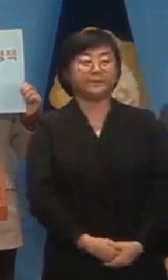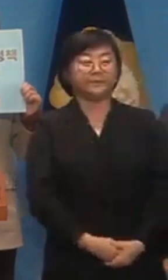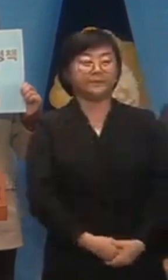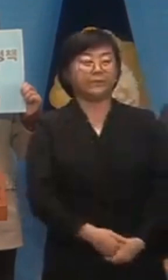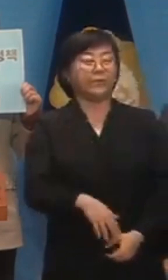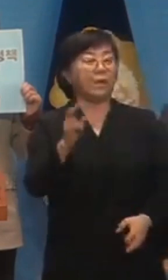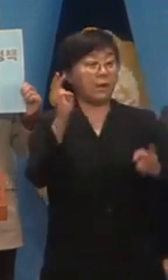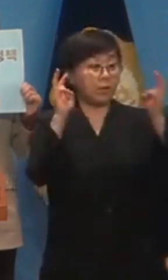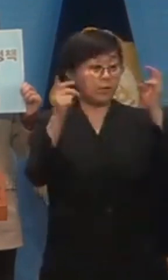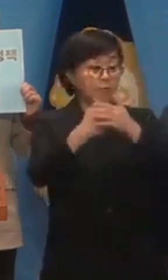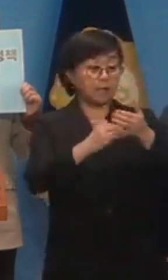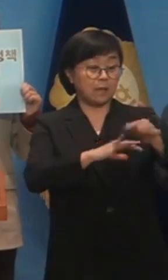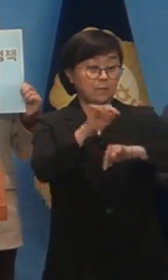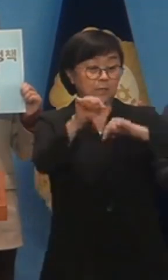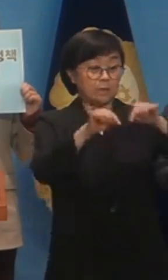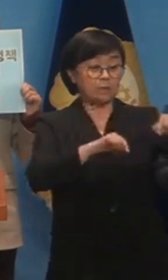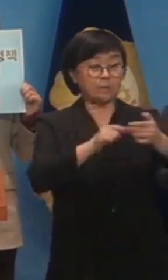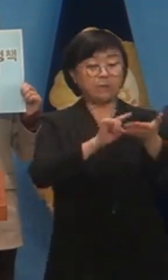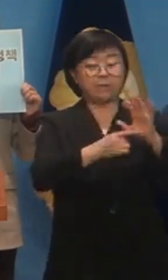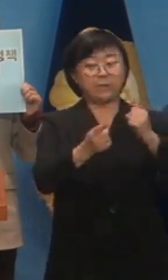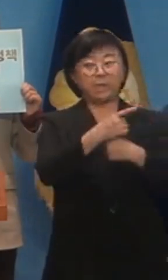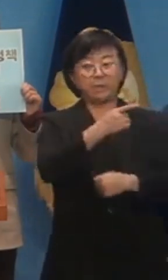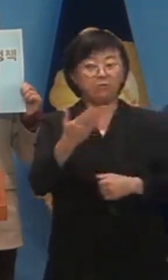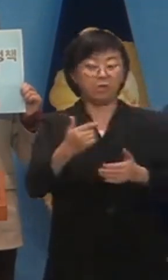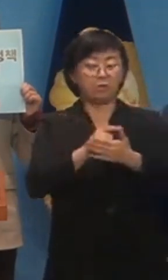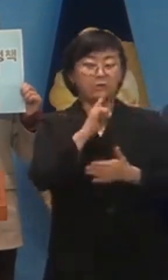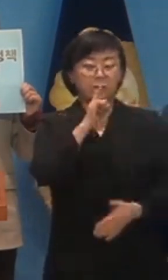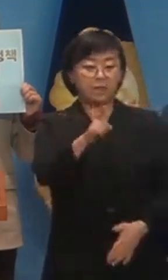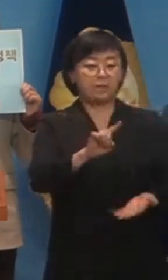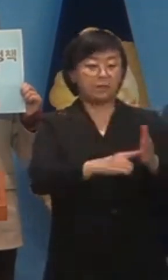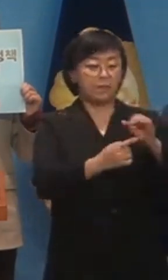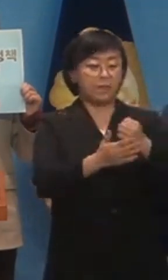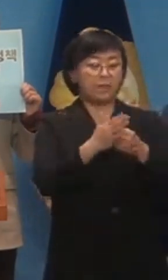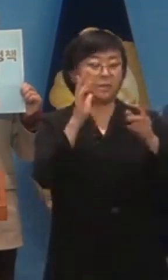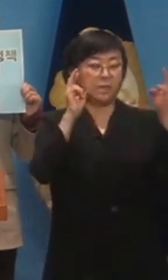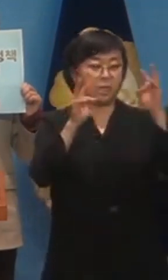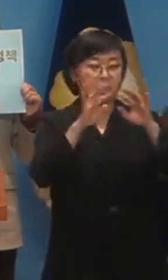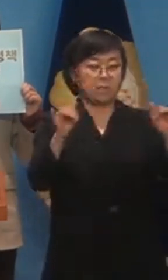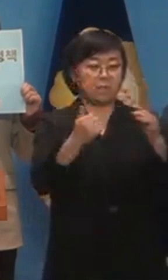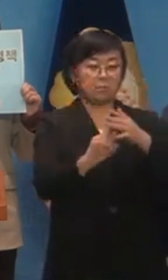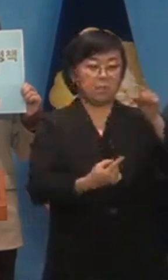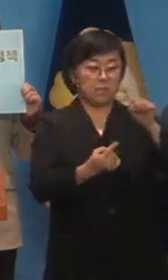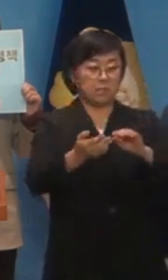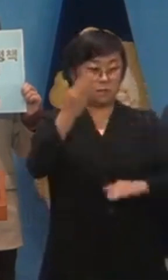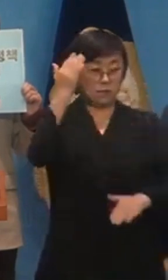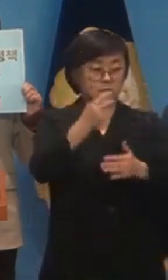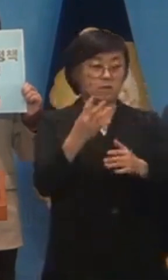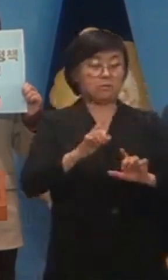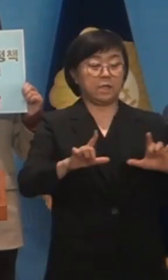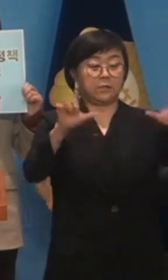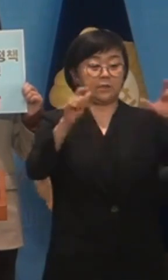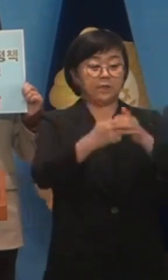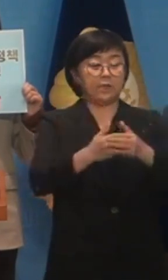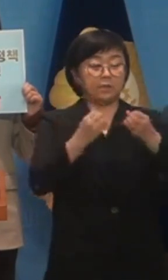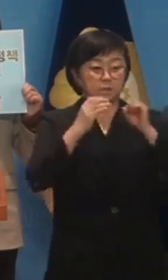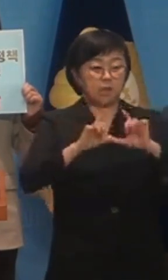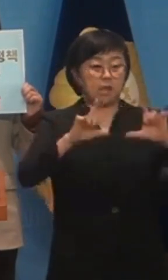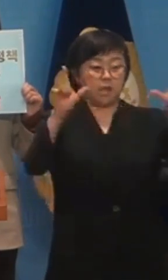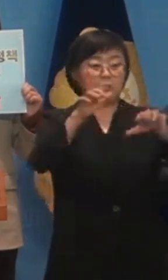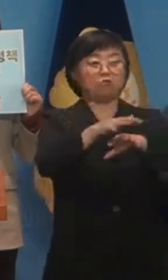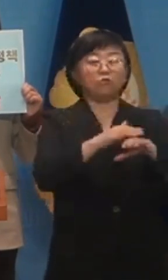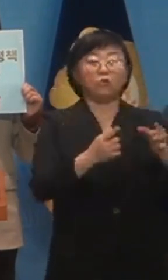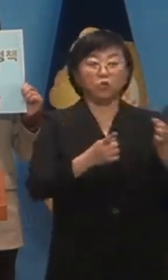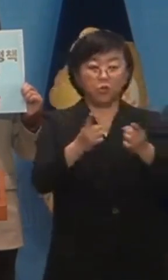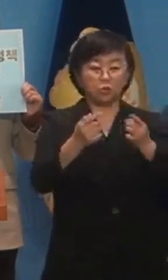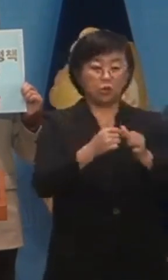최근 직장갑질 119에서 발표한 조사에 따르면 직장인 절반이 2024년 새해